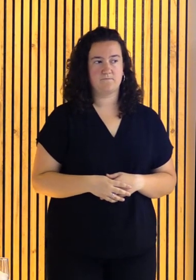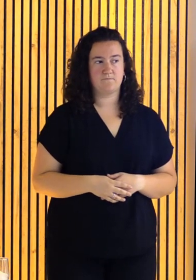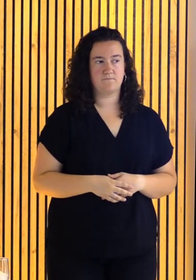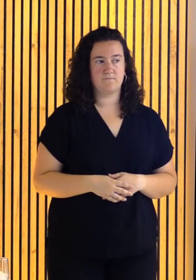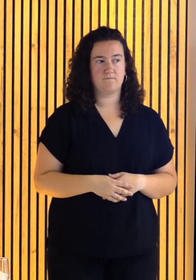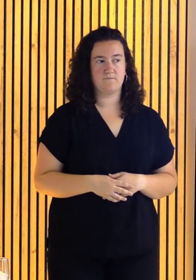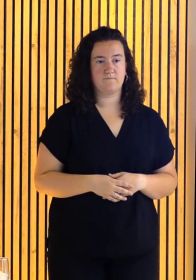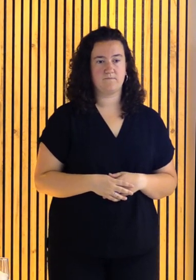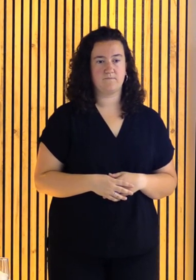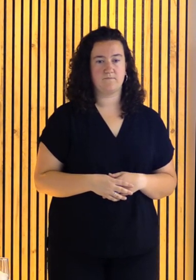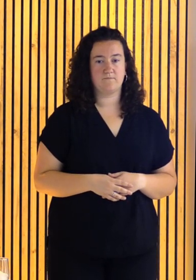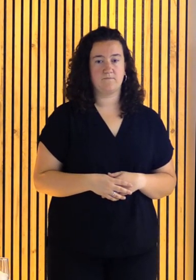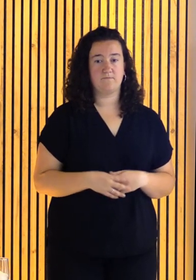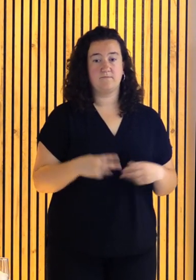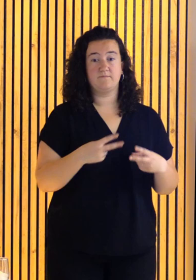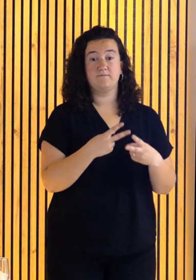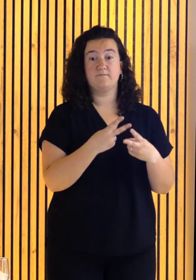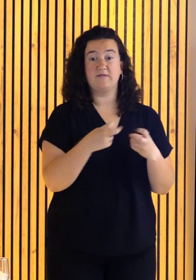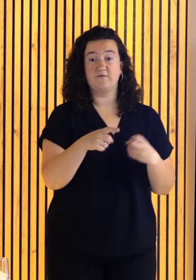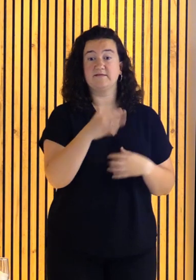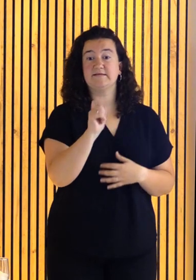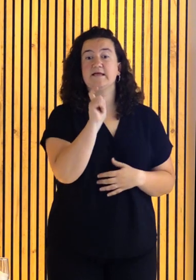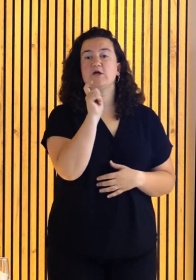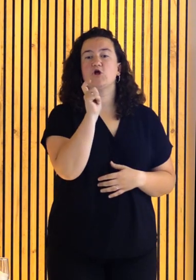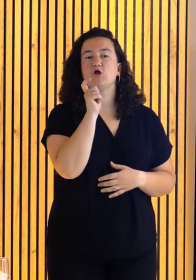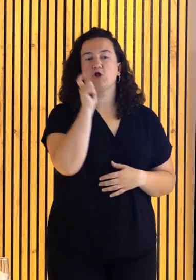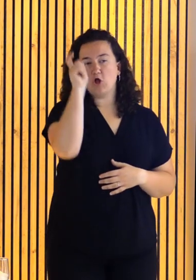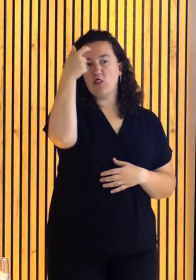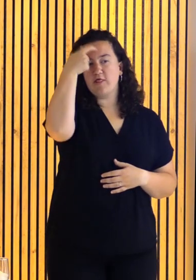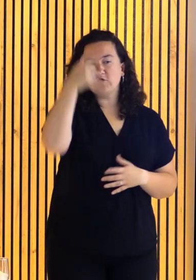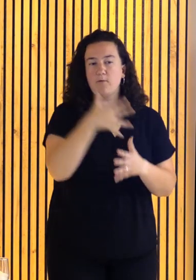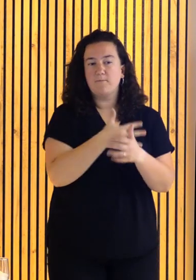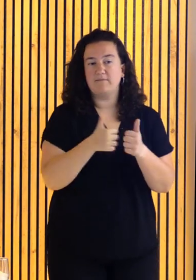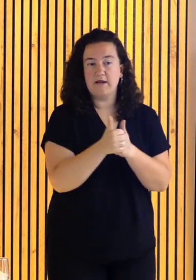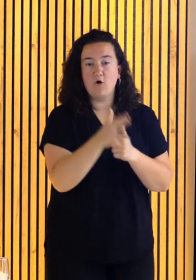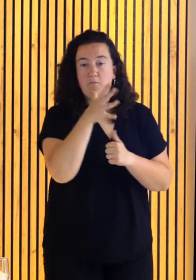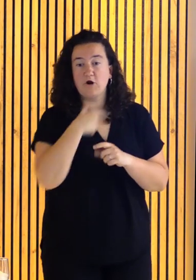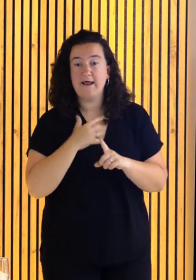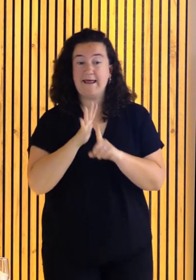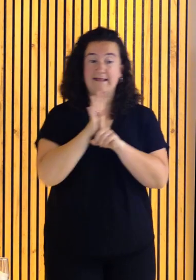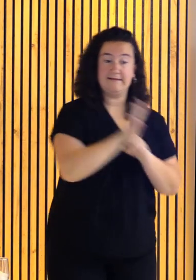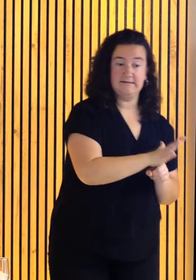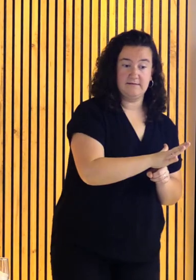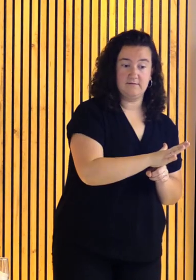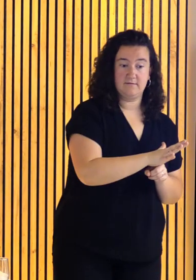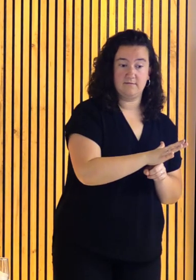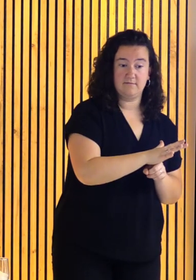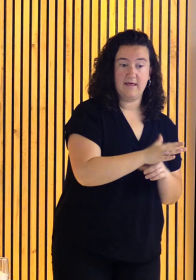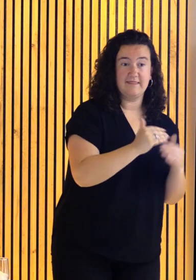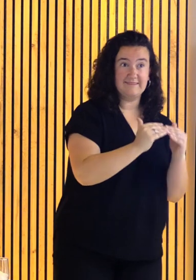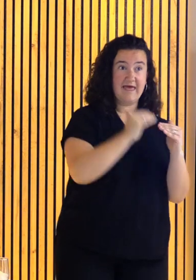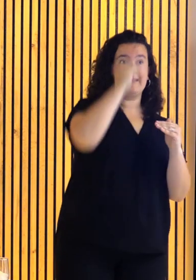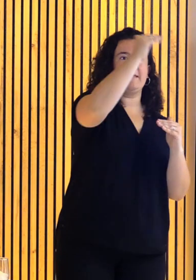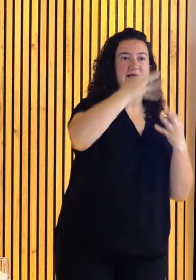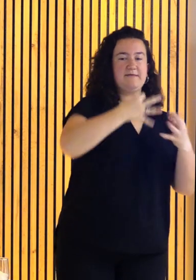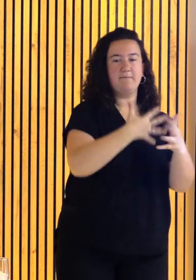privilegio kontzeptua ateratzen da hemen, bai? Zapalketa bakoitzaren atzean, privilegio bat dagoelako, edo privilegiatu bat, bai?